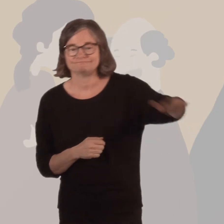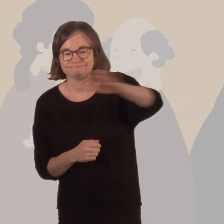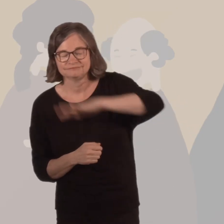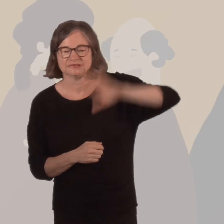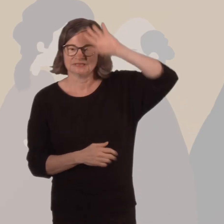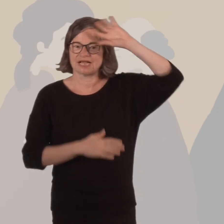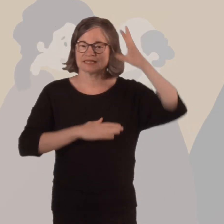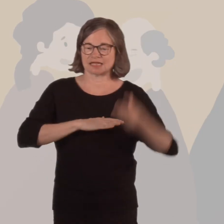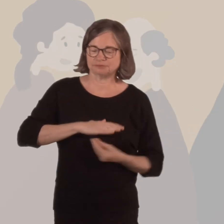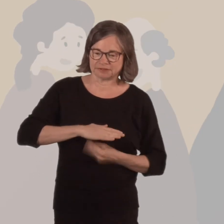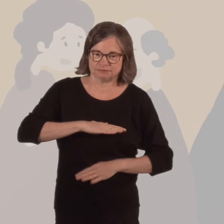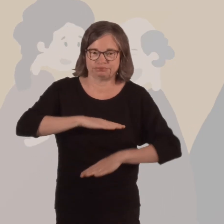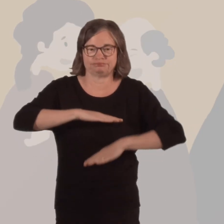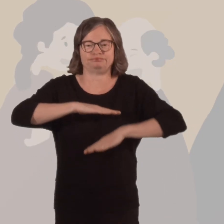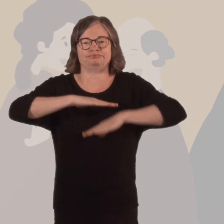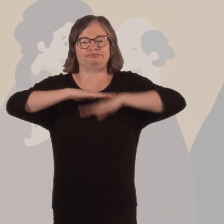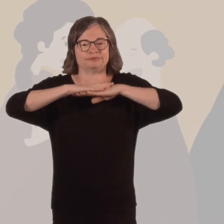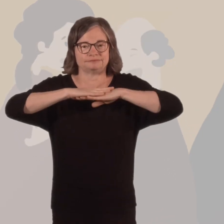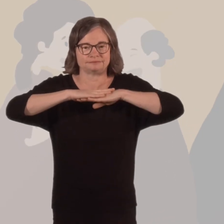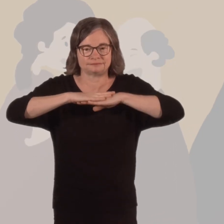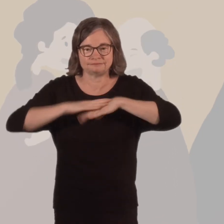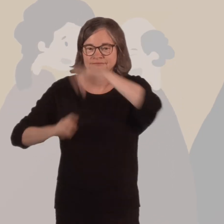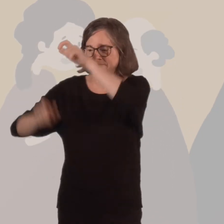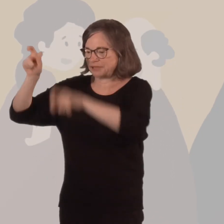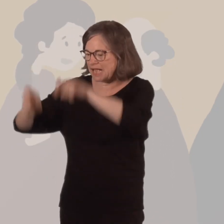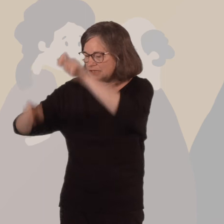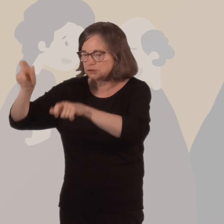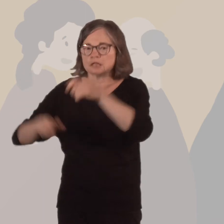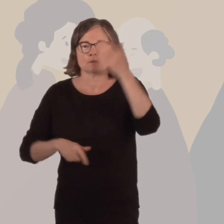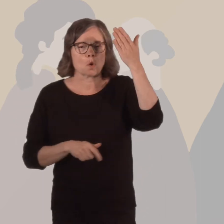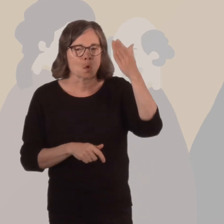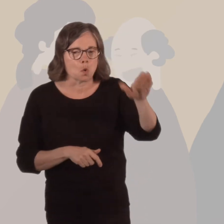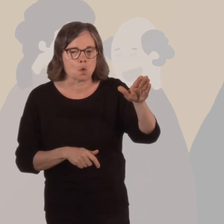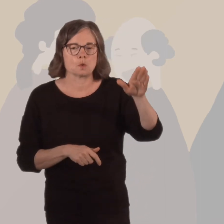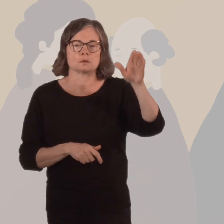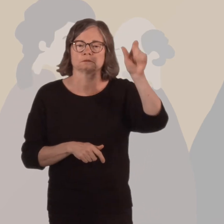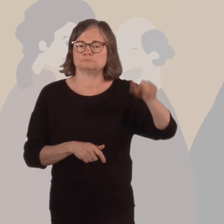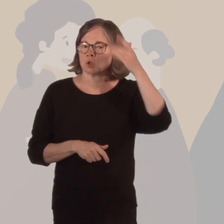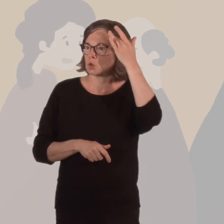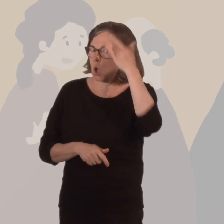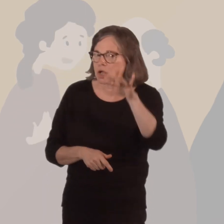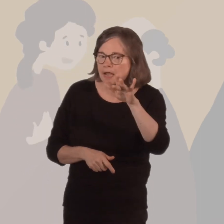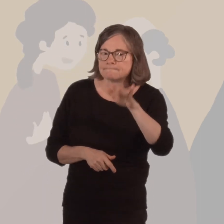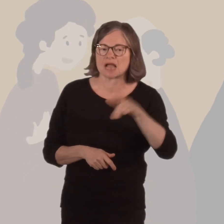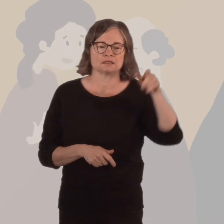Tous sont remplis de l'Esprit Saint et ils se mettent à parler d'autres langues.